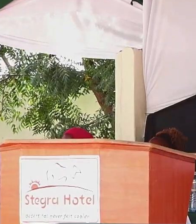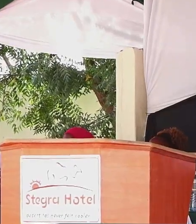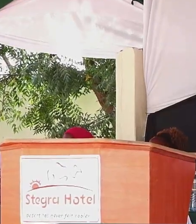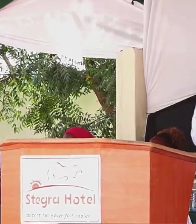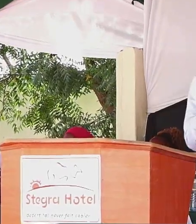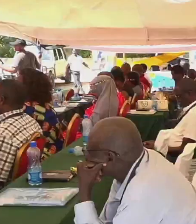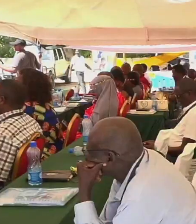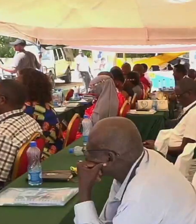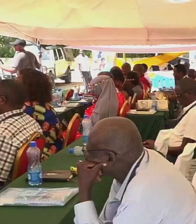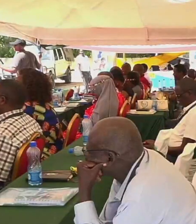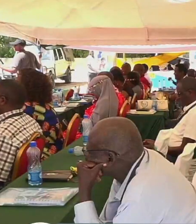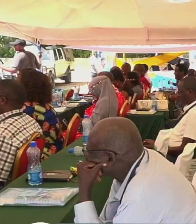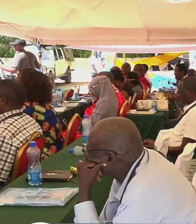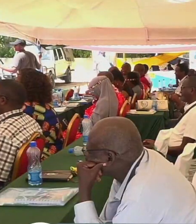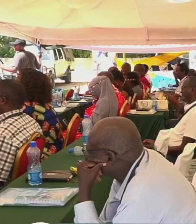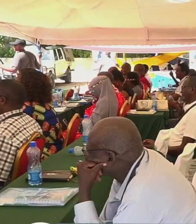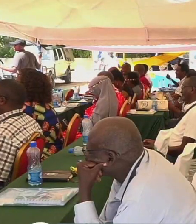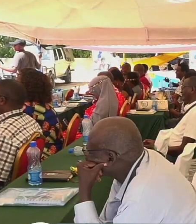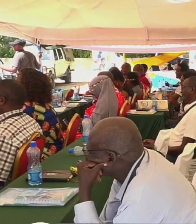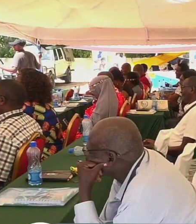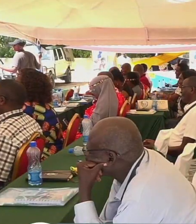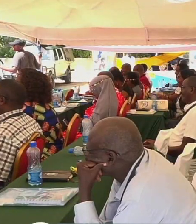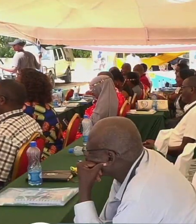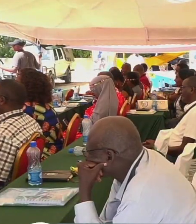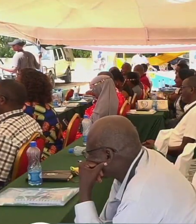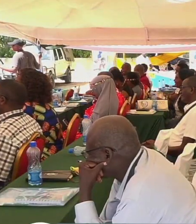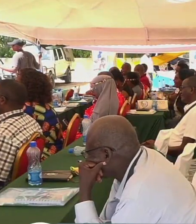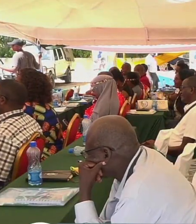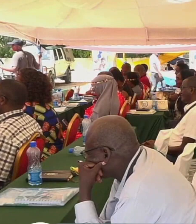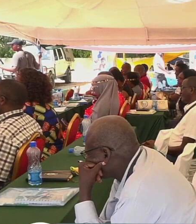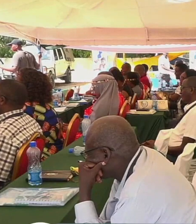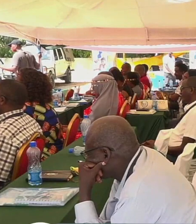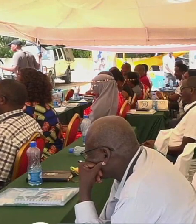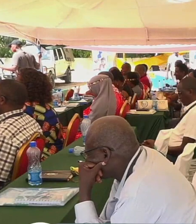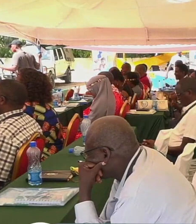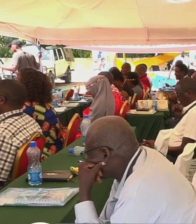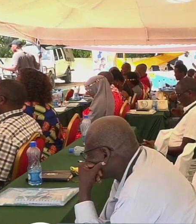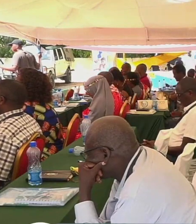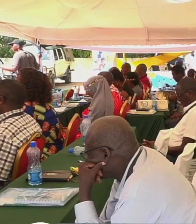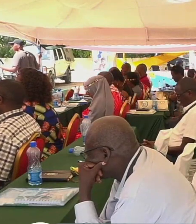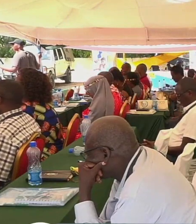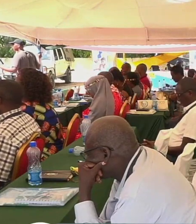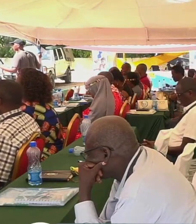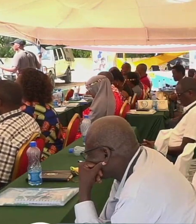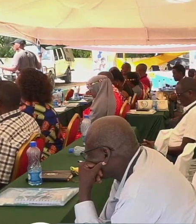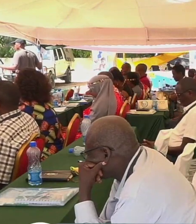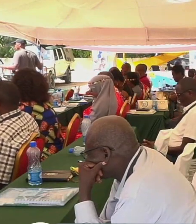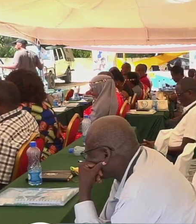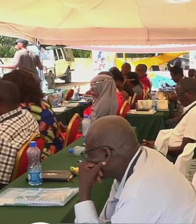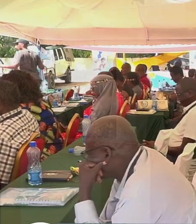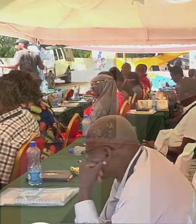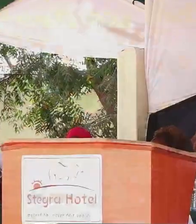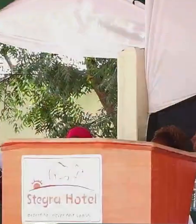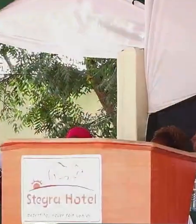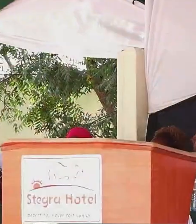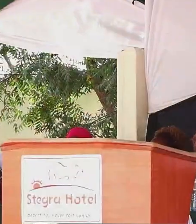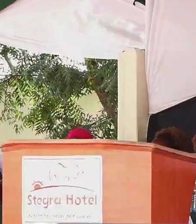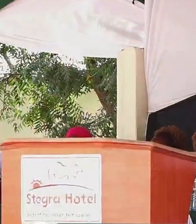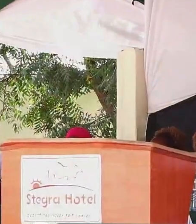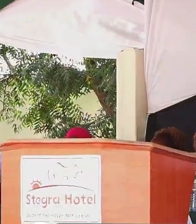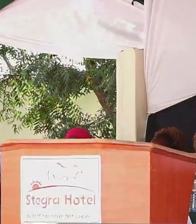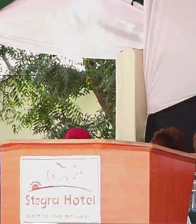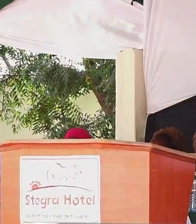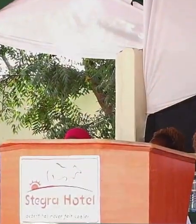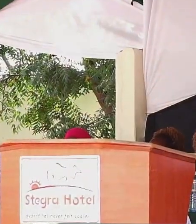huyo natafuta nafasi kule. Nataka kukushukuru Your Excellency, shukuru watu